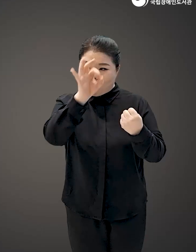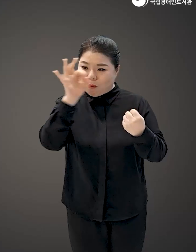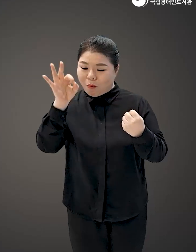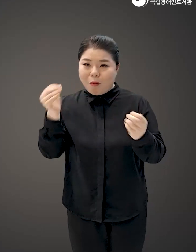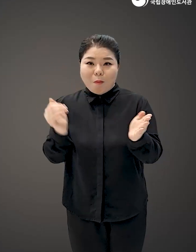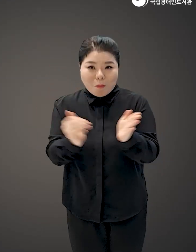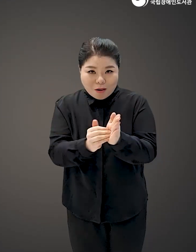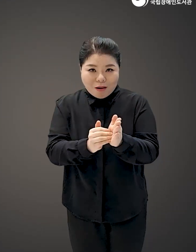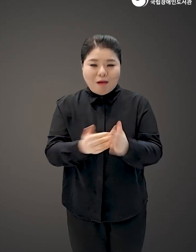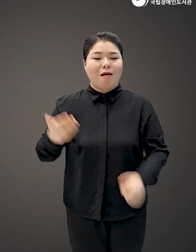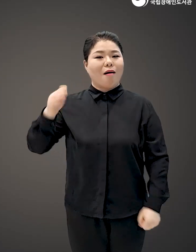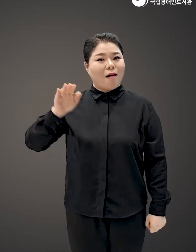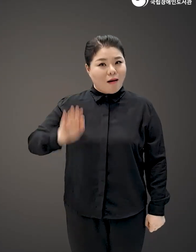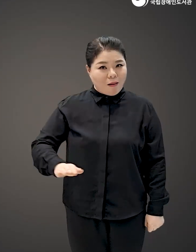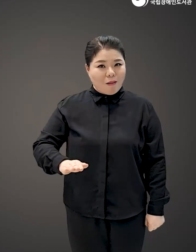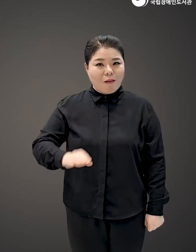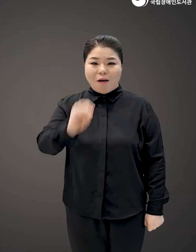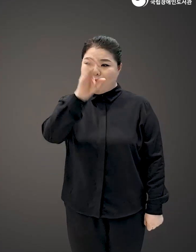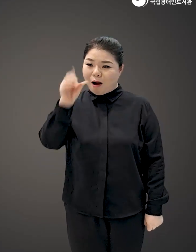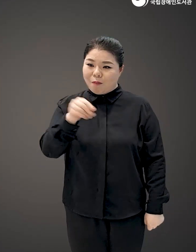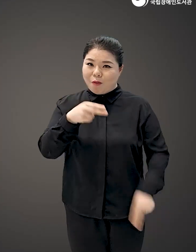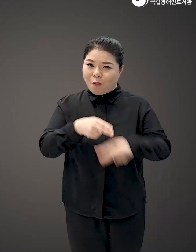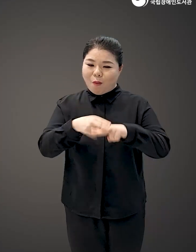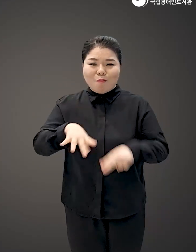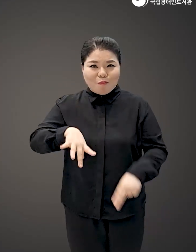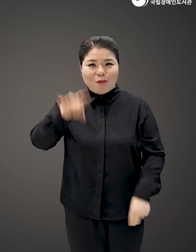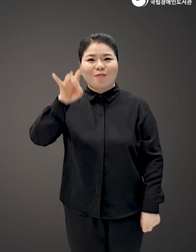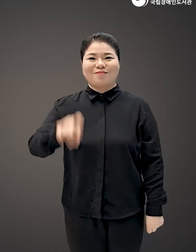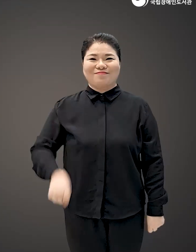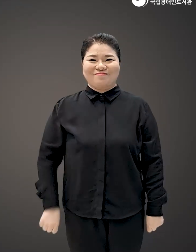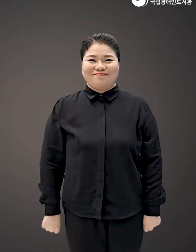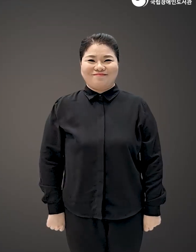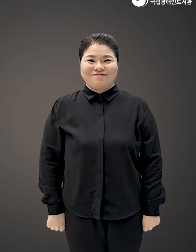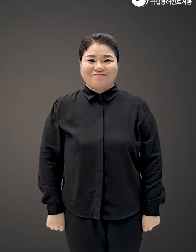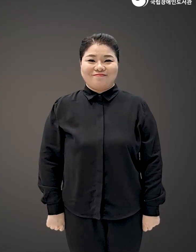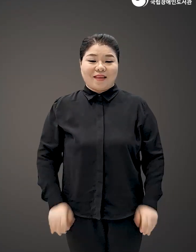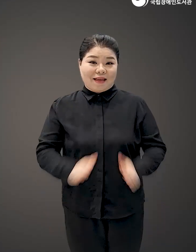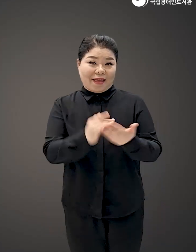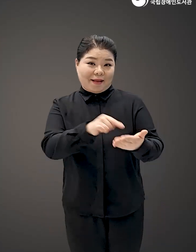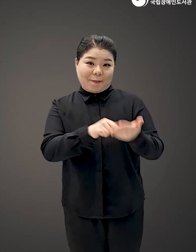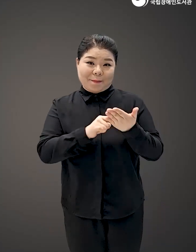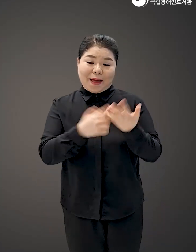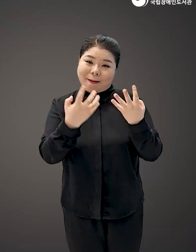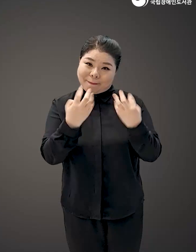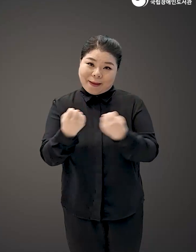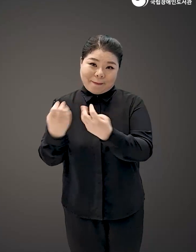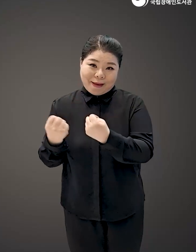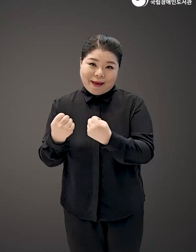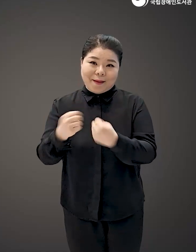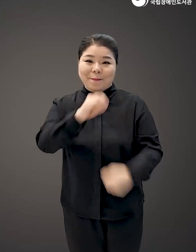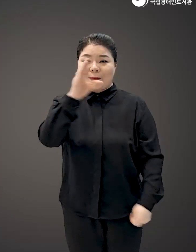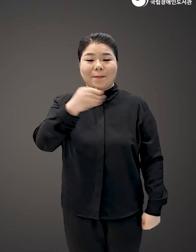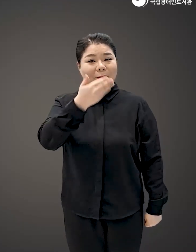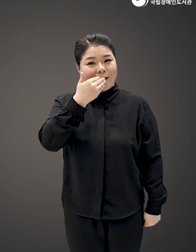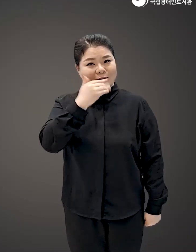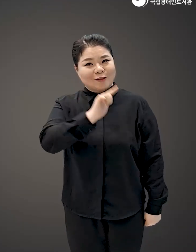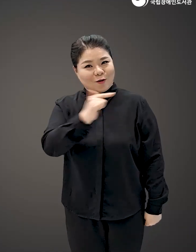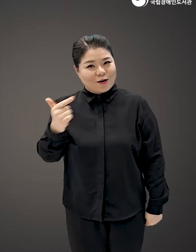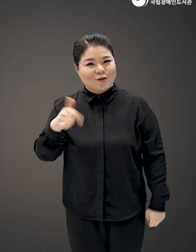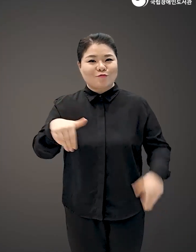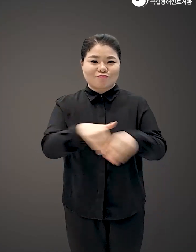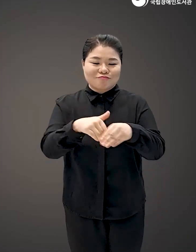많이 접해봤지만 아프리카식에 대해서는 처음이다 등 책에 나타난 수많은 아프리카 음식과